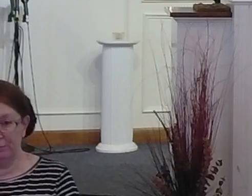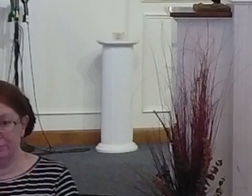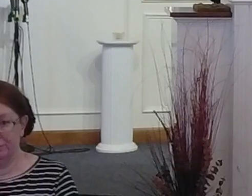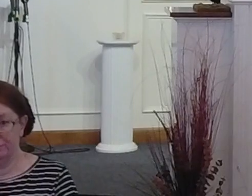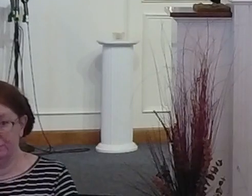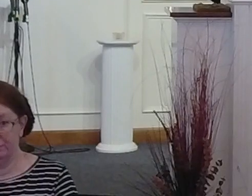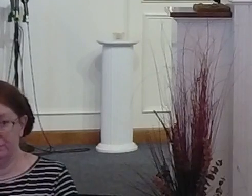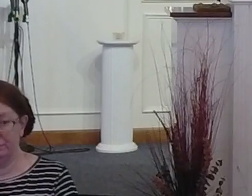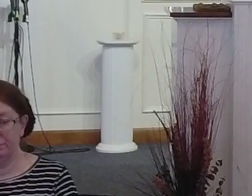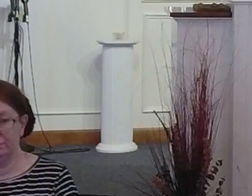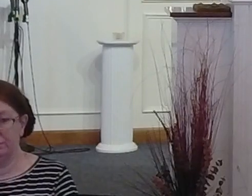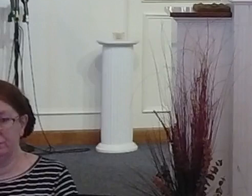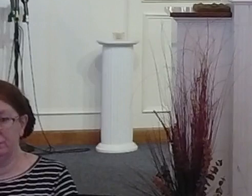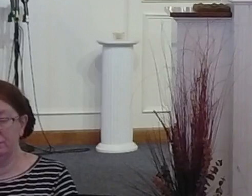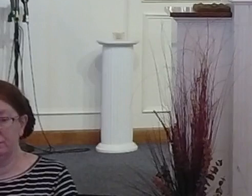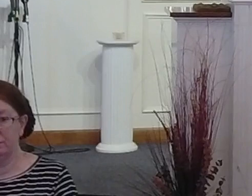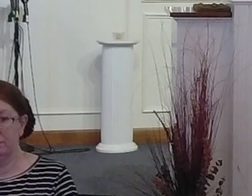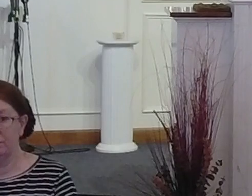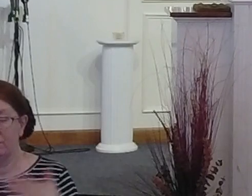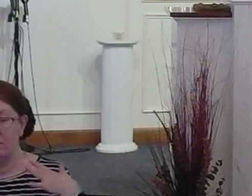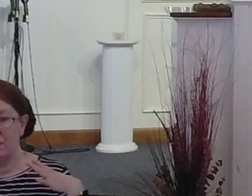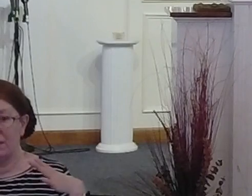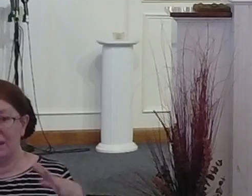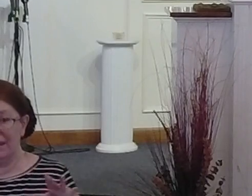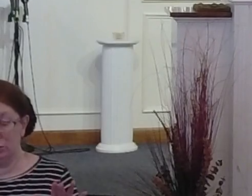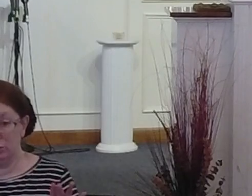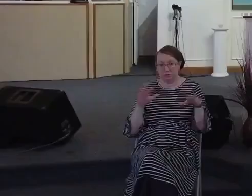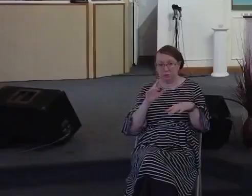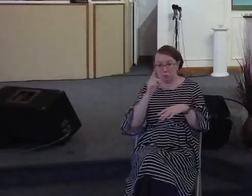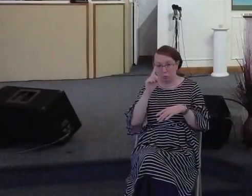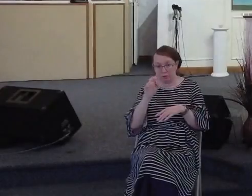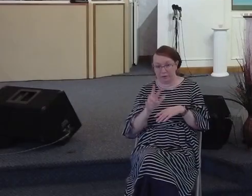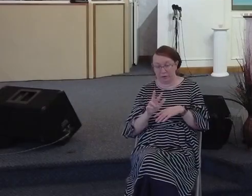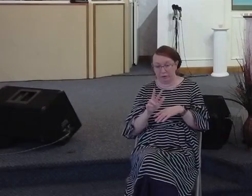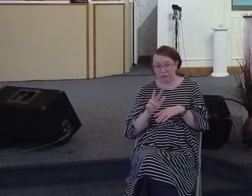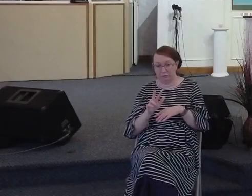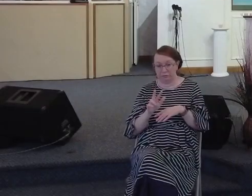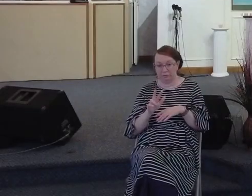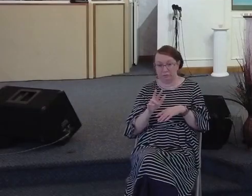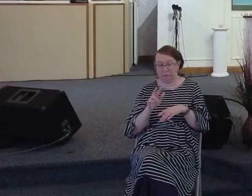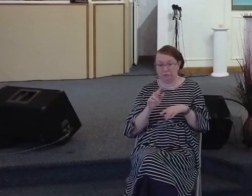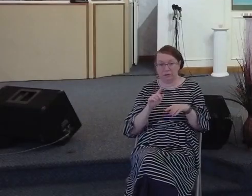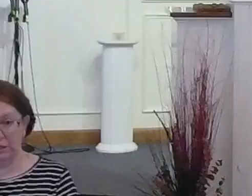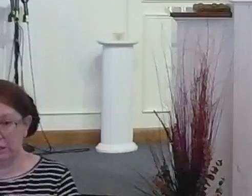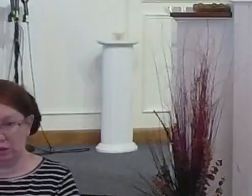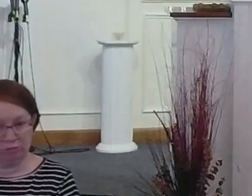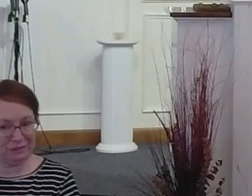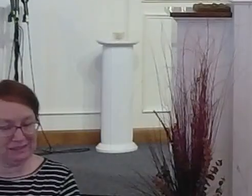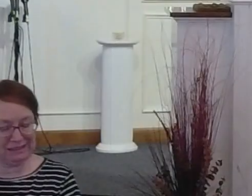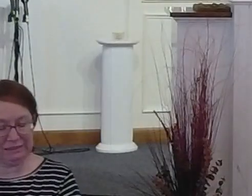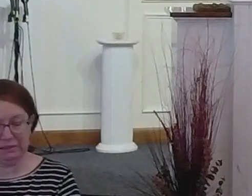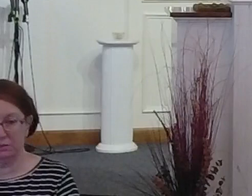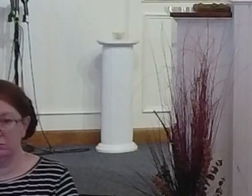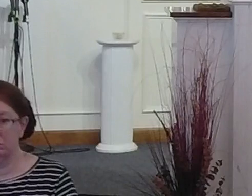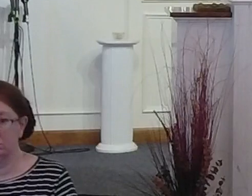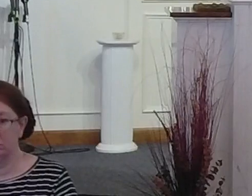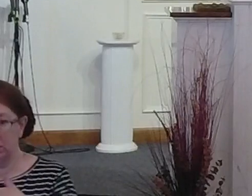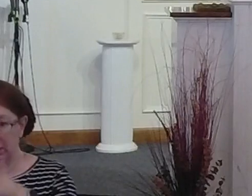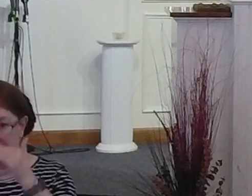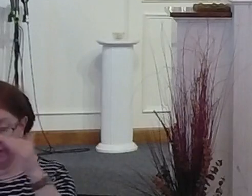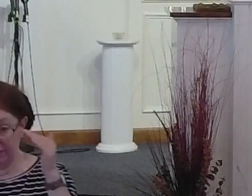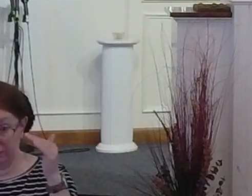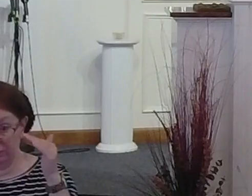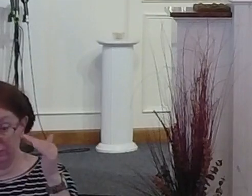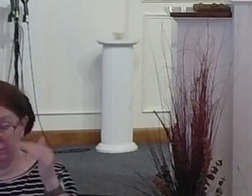que lo adoraran y lo hizo, y lo hicieron. E incluso los ángeles no pudieron resistir intentar un golpe en